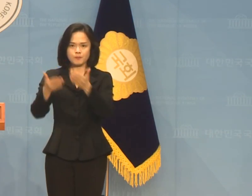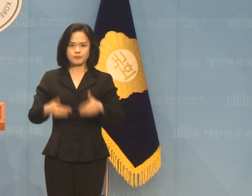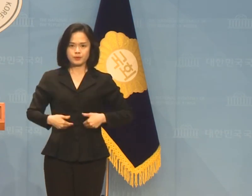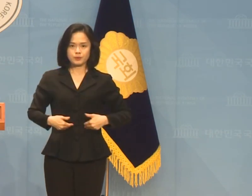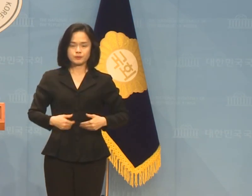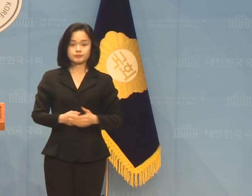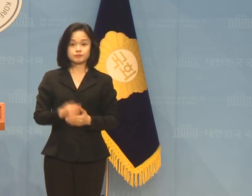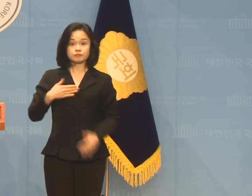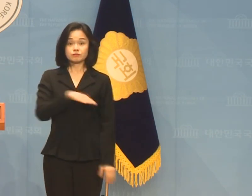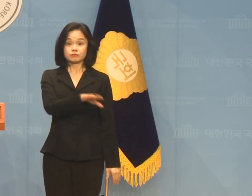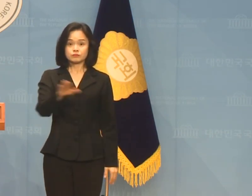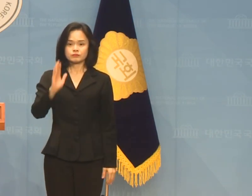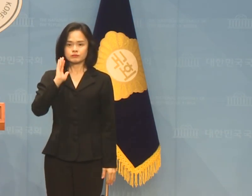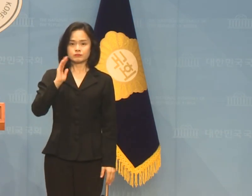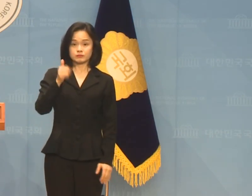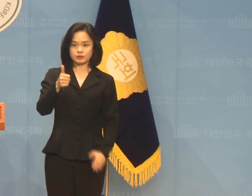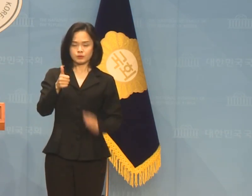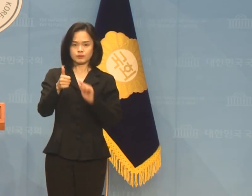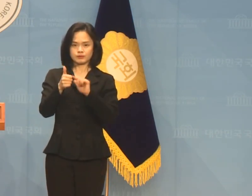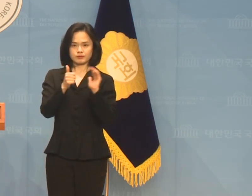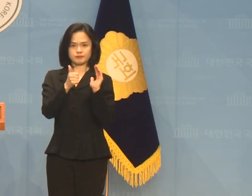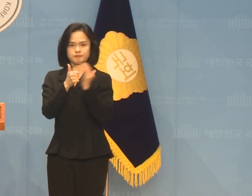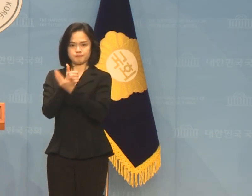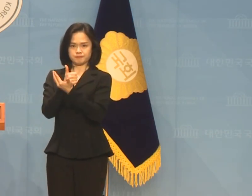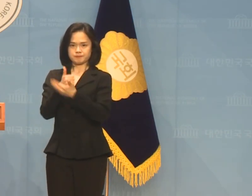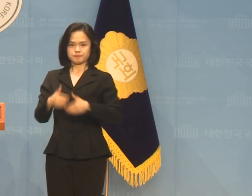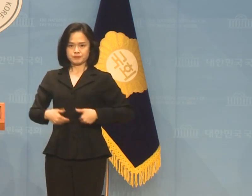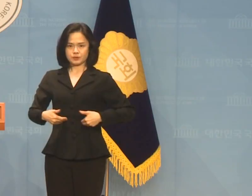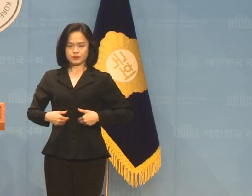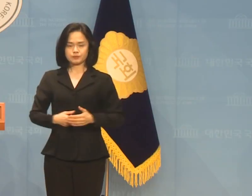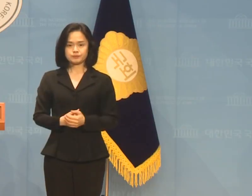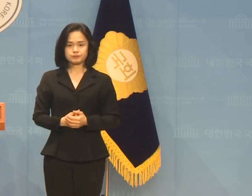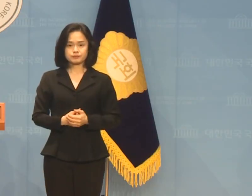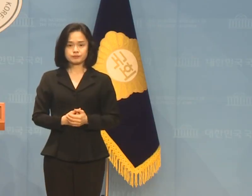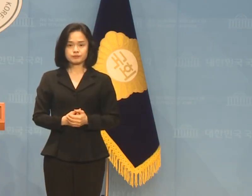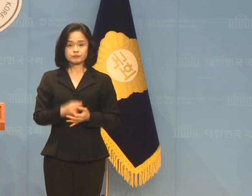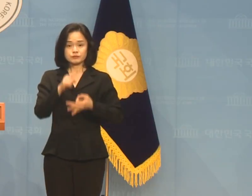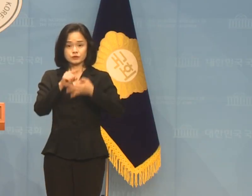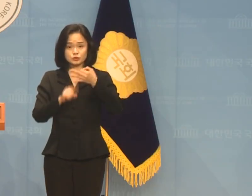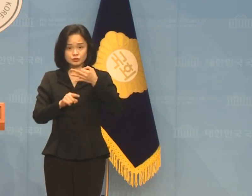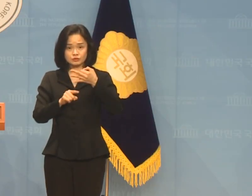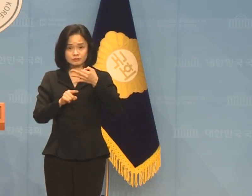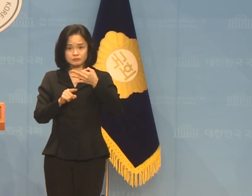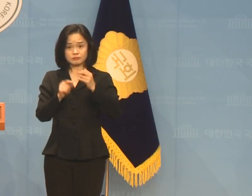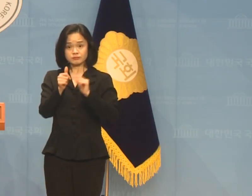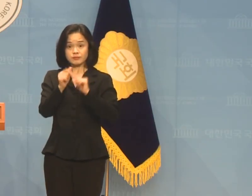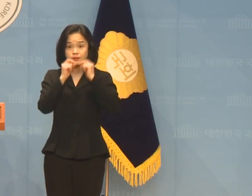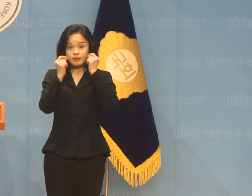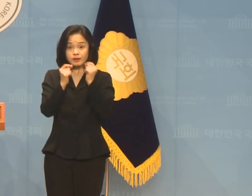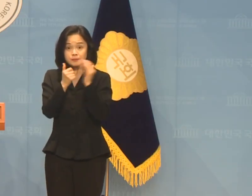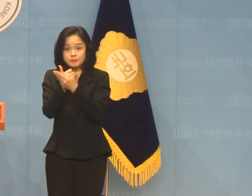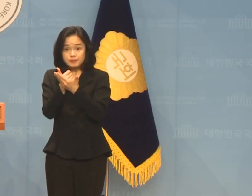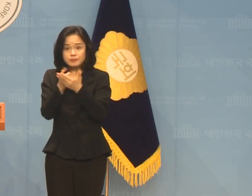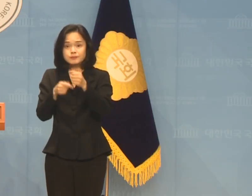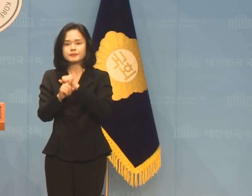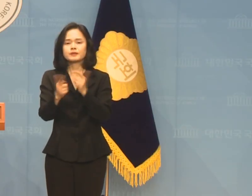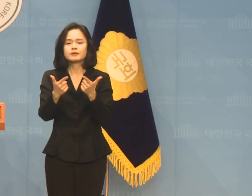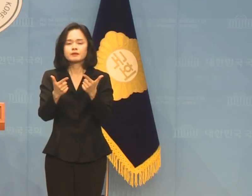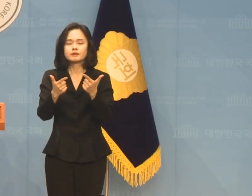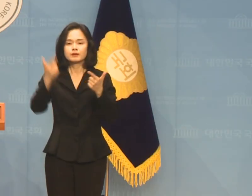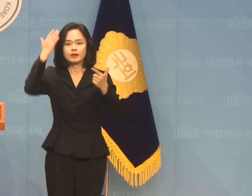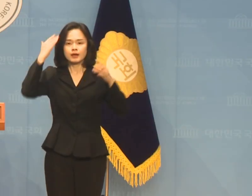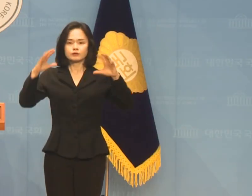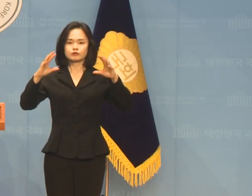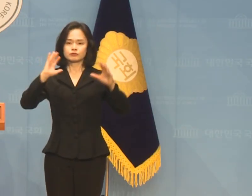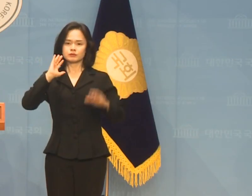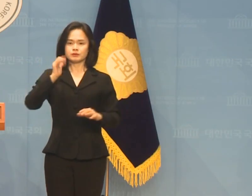합니다. 윤석열 개인이 아닌 대한민국의 대통령을 지켜야 합니다. 전